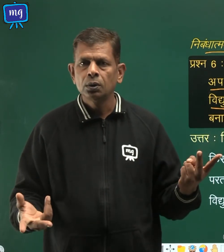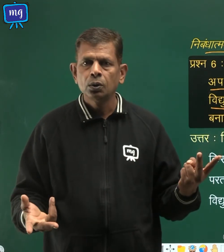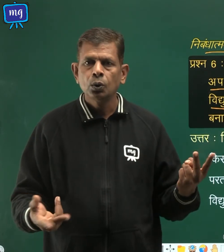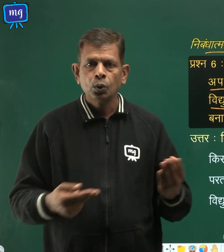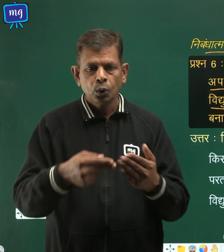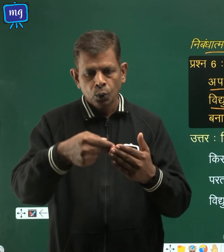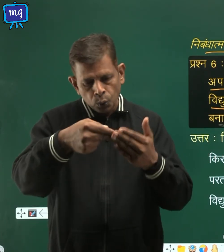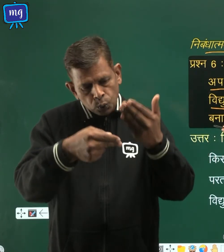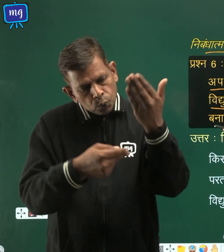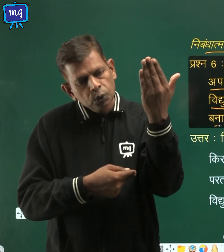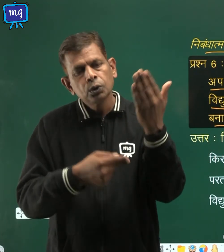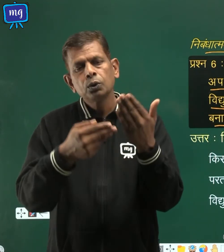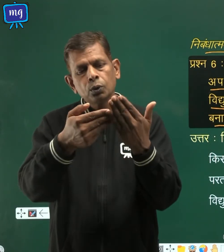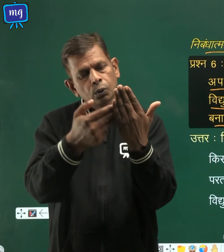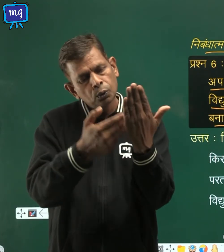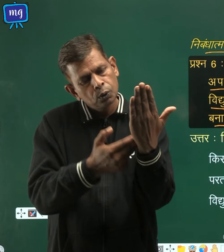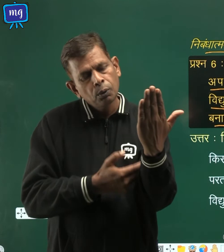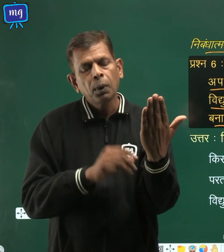सूची बनाइए।